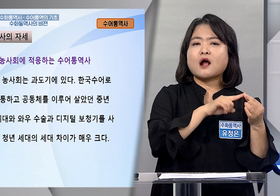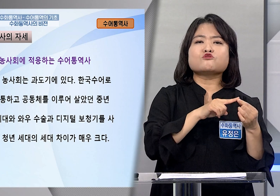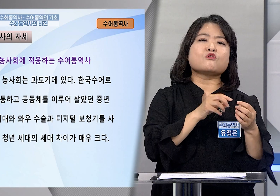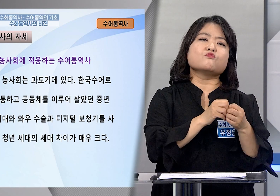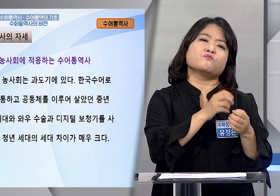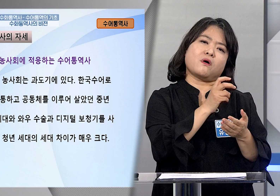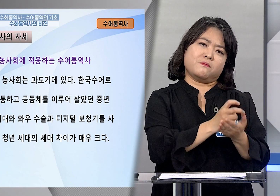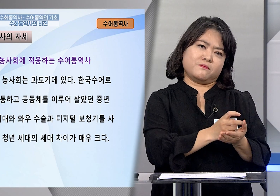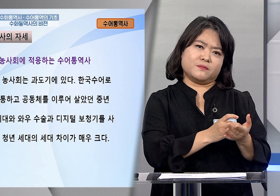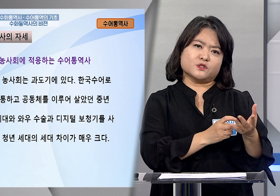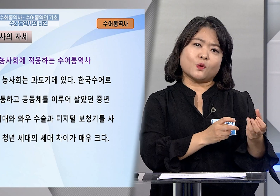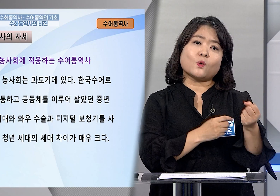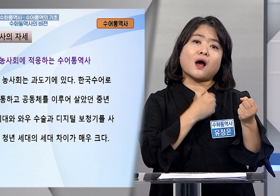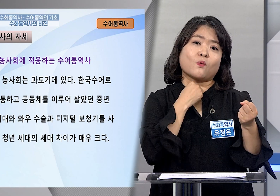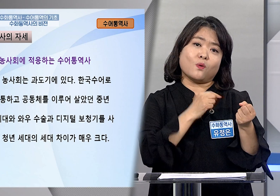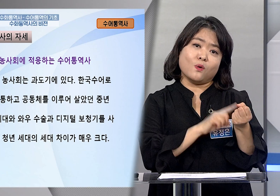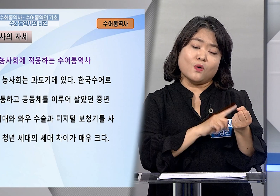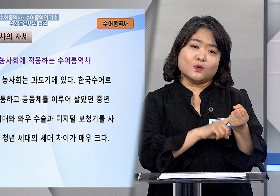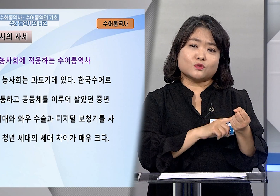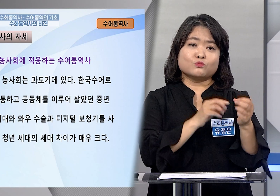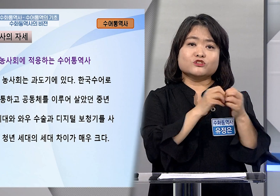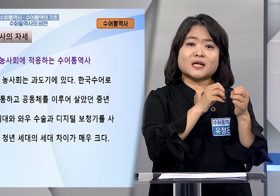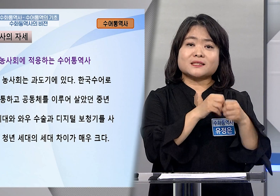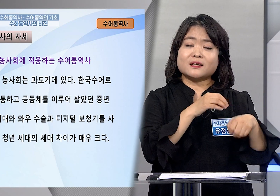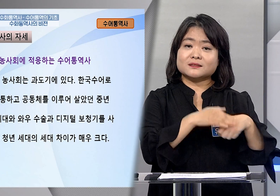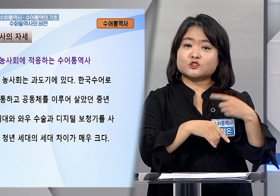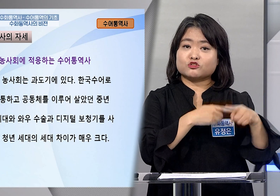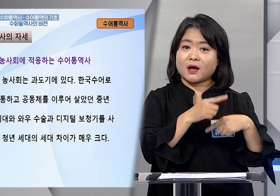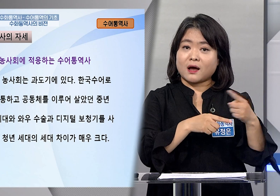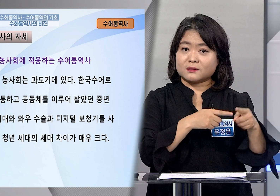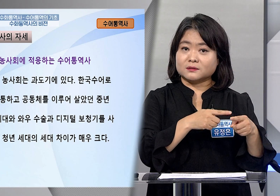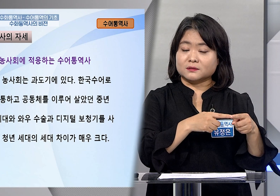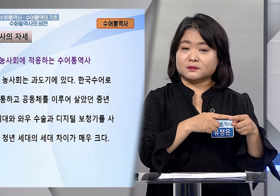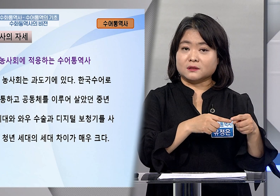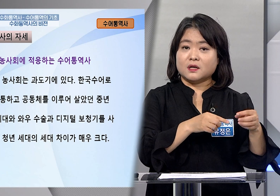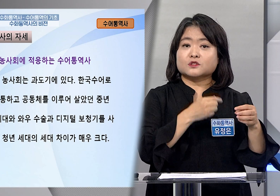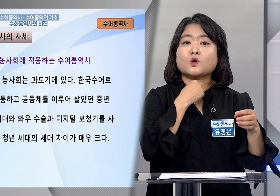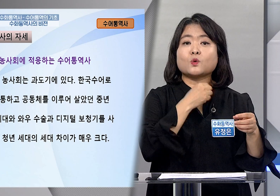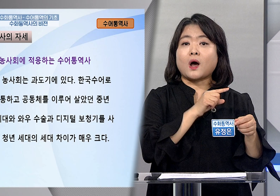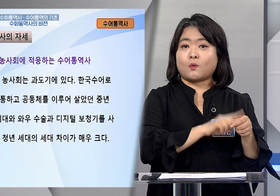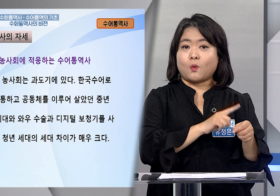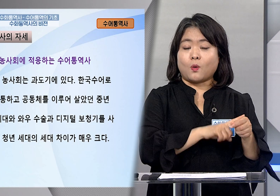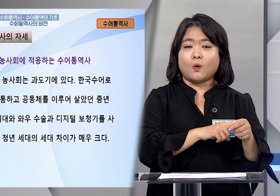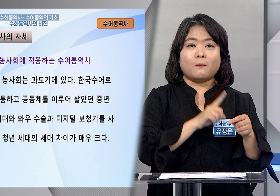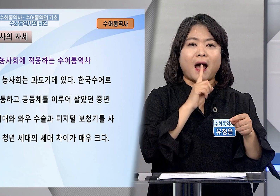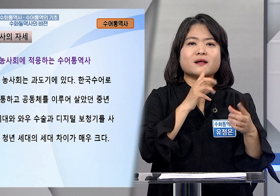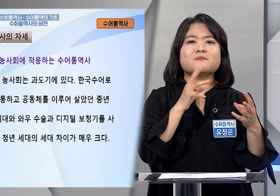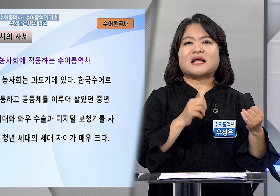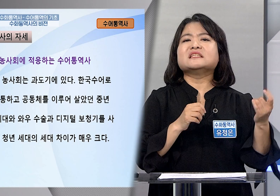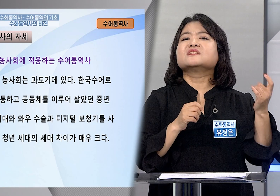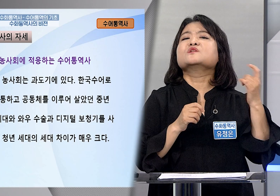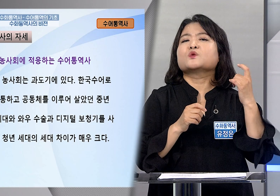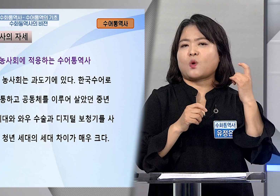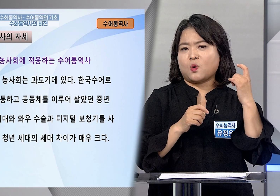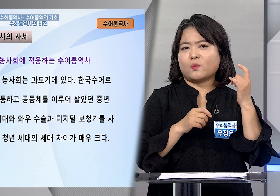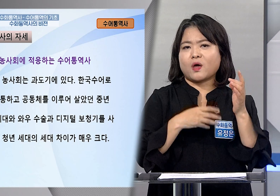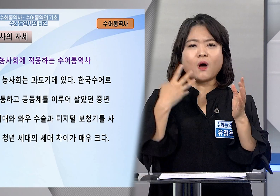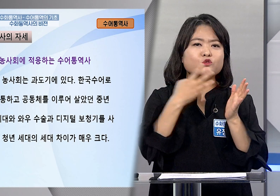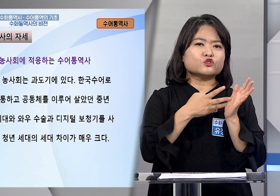한국어 문법을 선호하고 또 문장 대형식 수화를 선호하고 말을 많이 듣고 왜